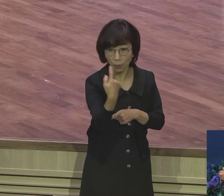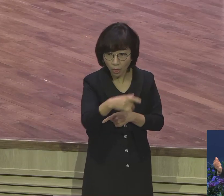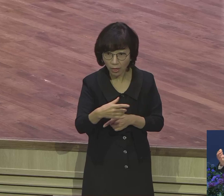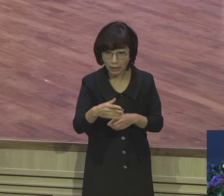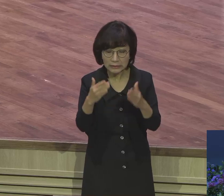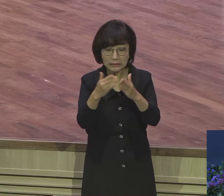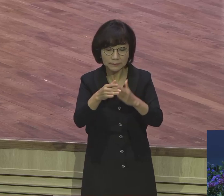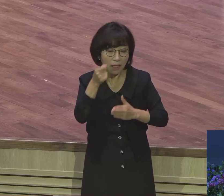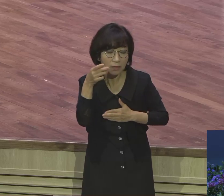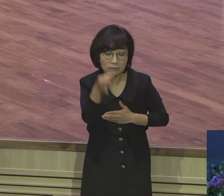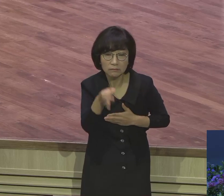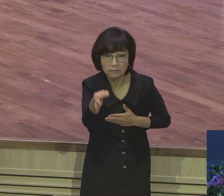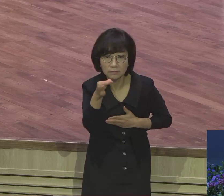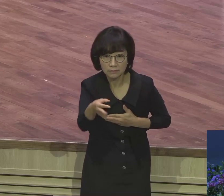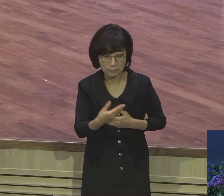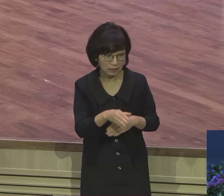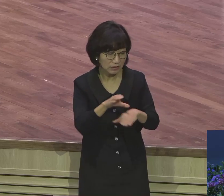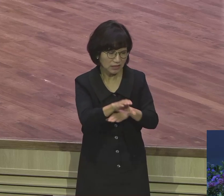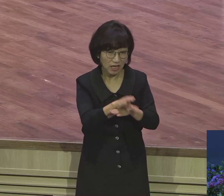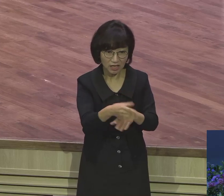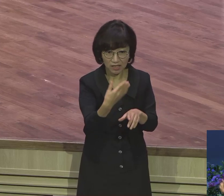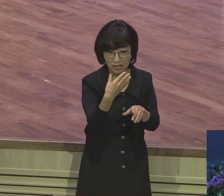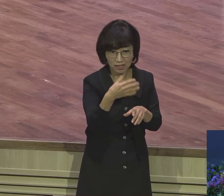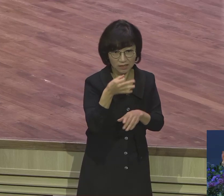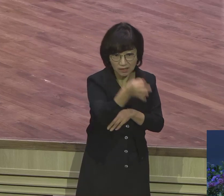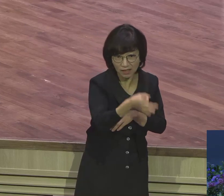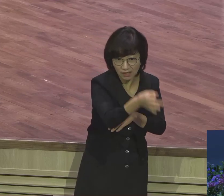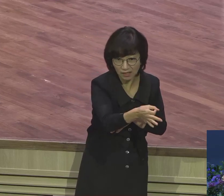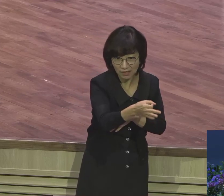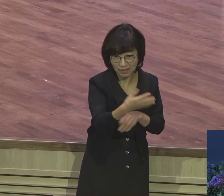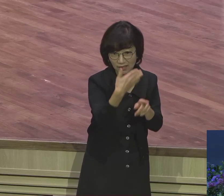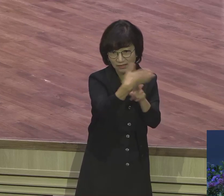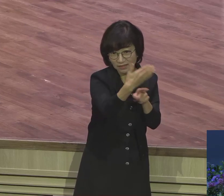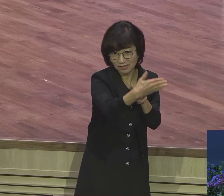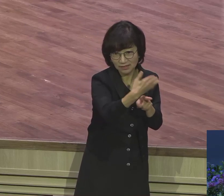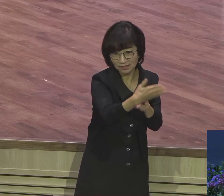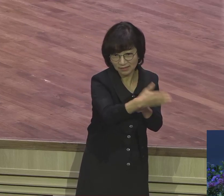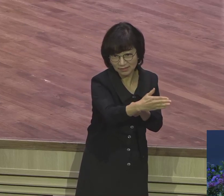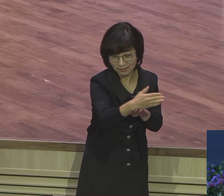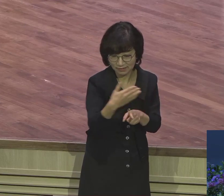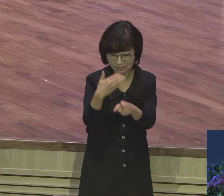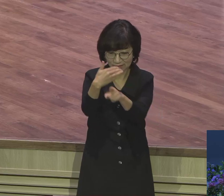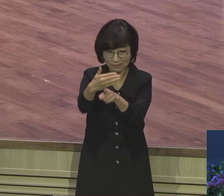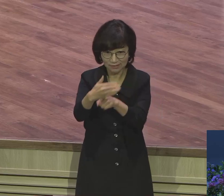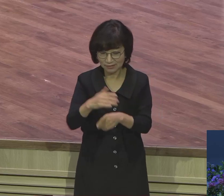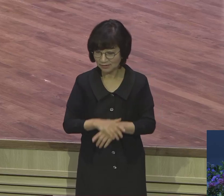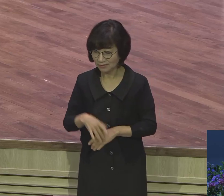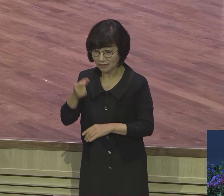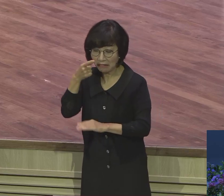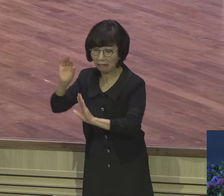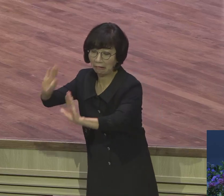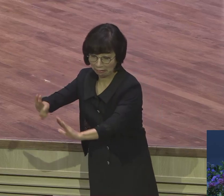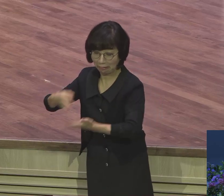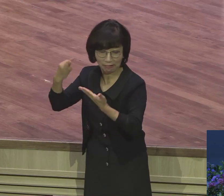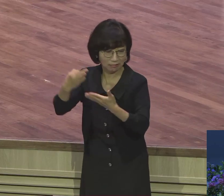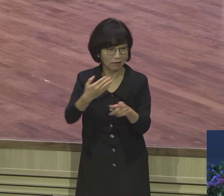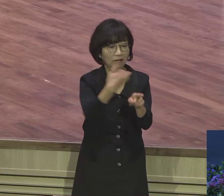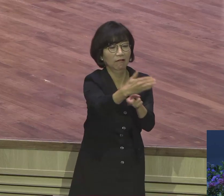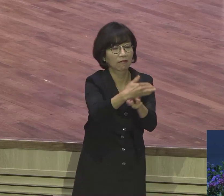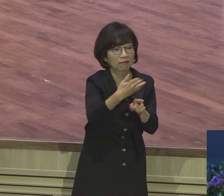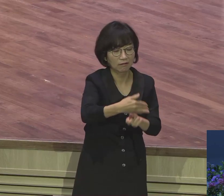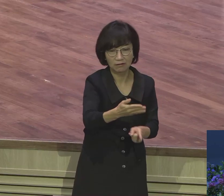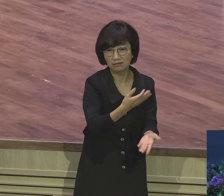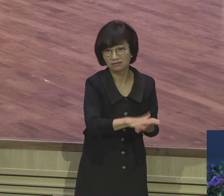렌트해. 다 그냥 한 달 직장 끊어지면 다 내놔야 돼. 다 팔아놔야 돼. 얼마나 다 더 어렵게 사는지 몰라.